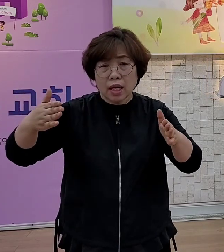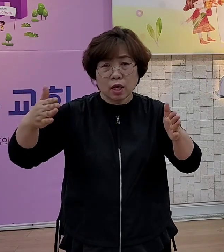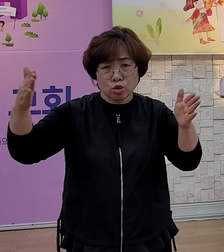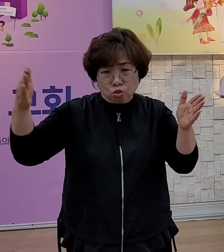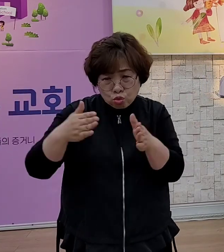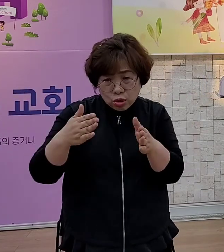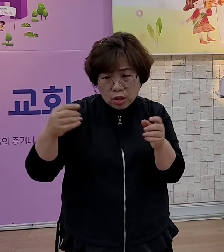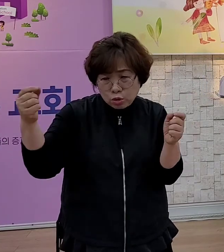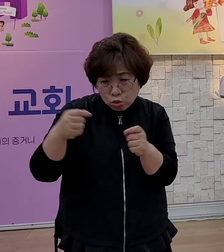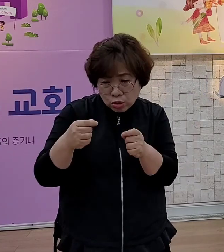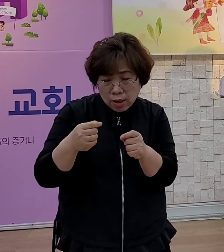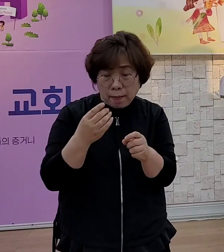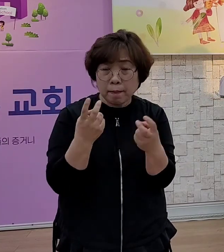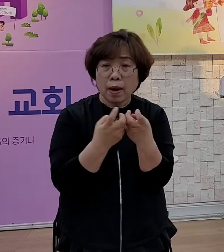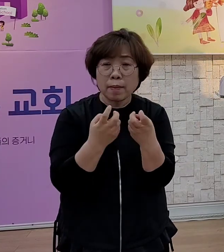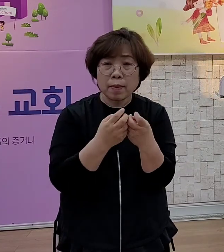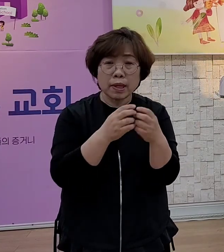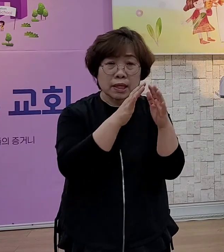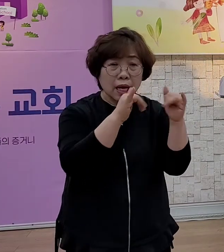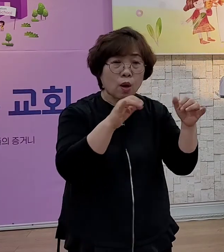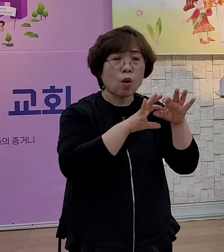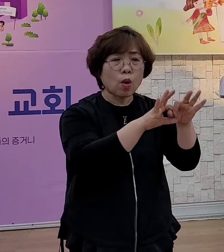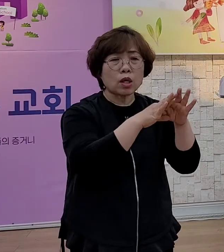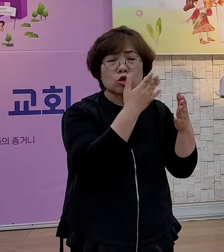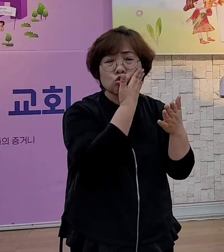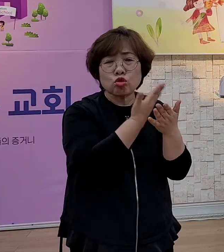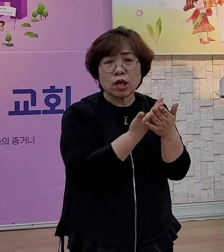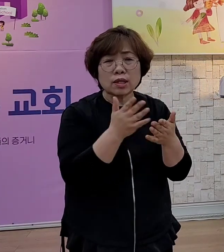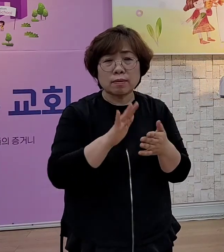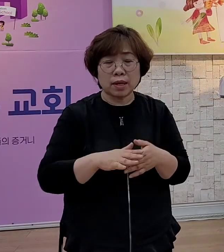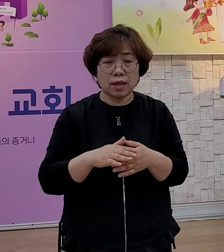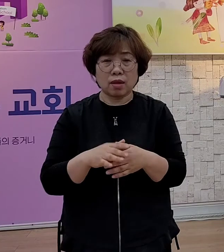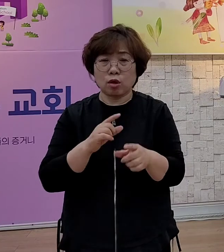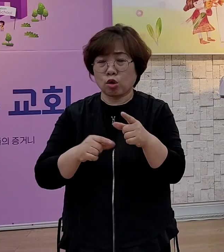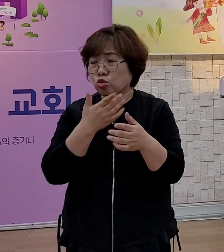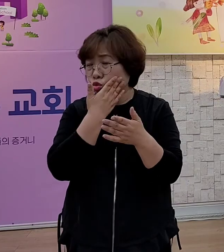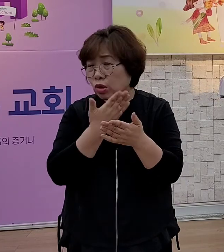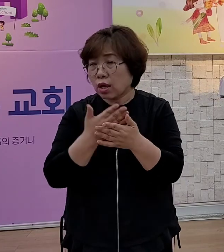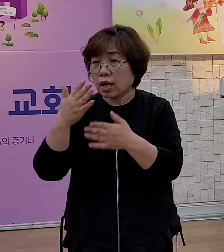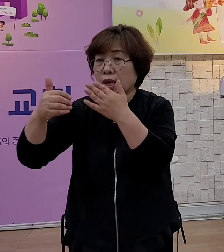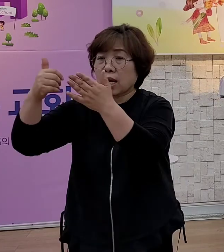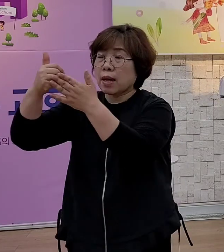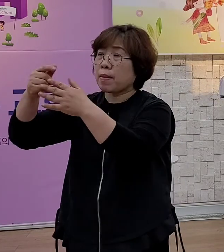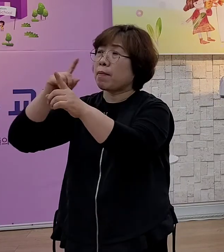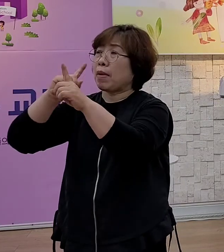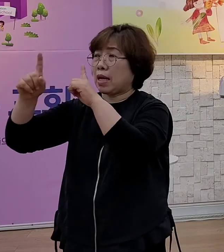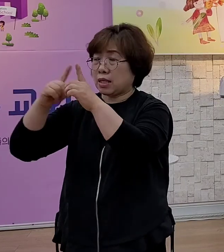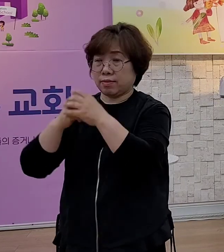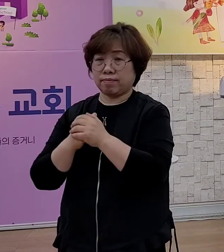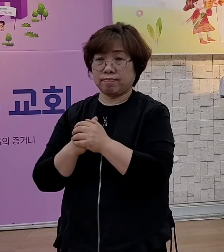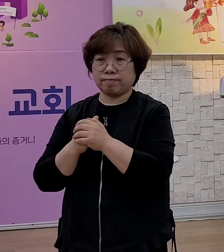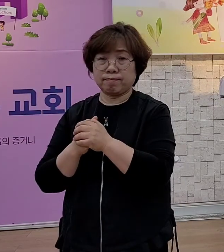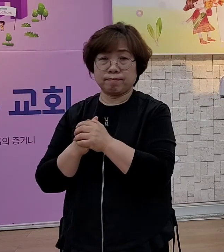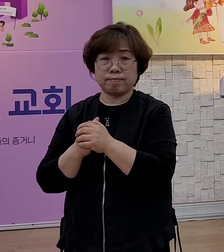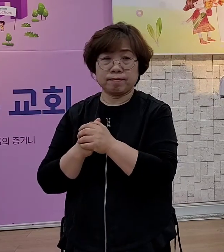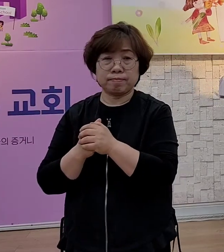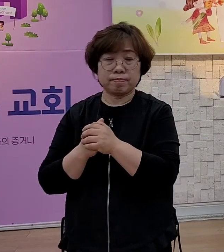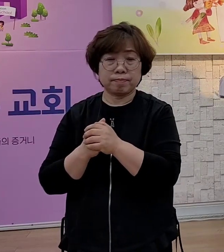방법이 뭐냐? 사람과의 관계도 중요하지만 더 1번이 뭐라고요? 이 하나님의 말씀.